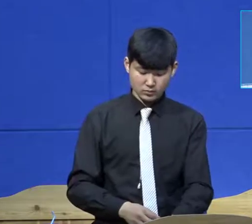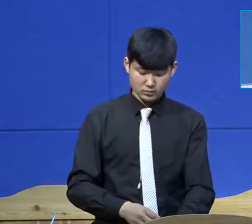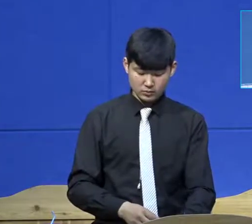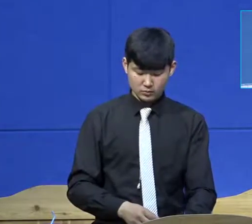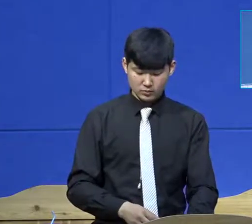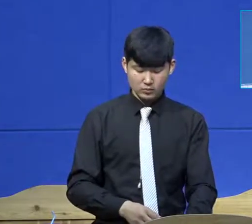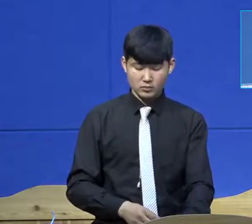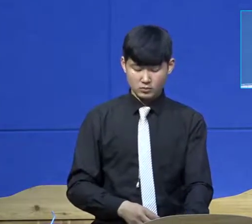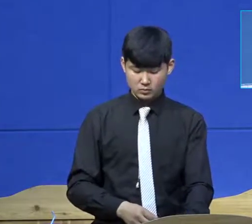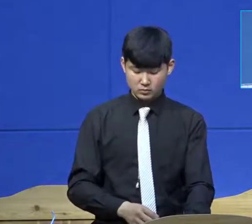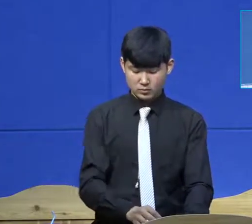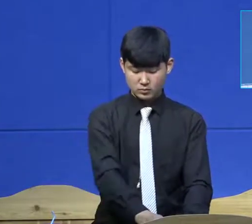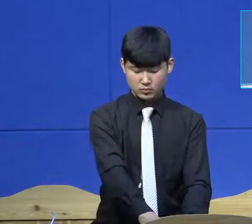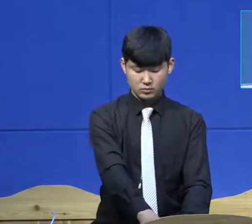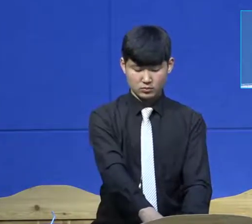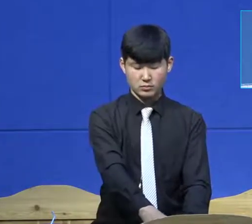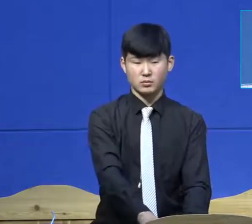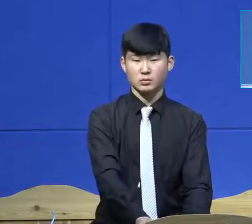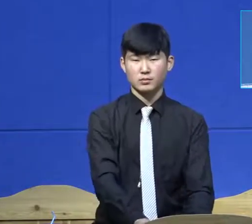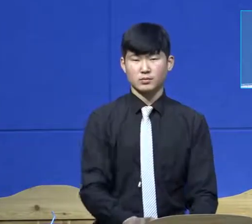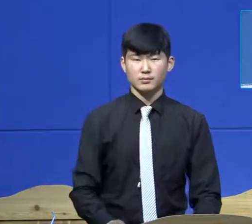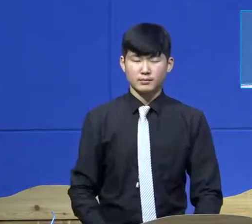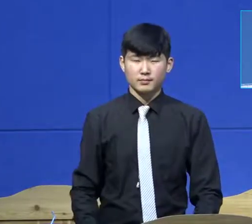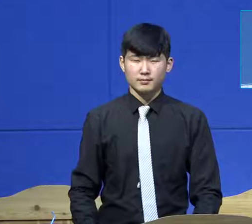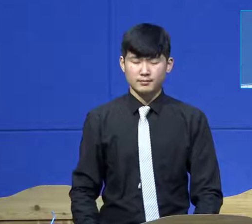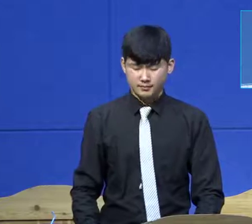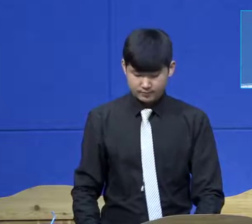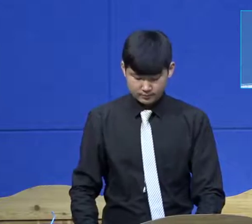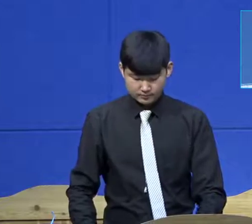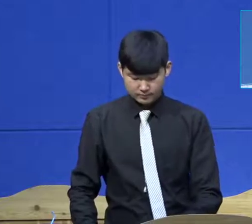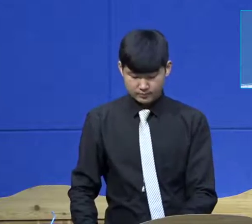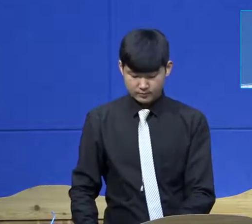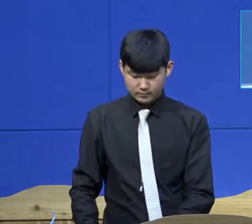өөрийг нь эсэргүүцж байгаа энэ Саул. Гэхдээ мэдхгүй дээ.